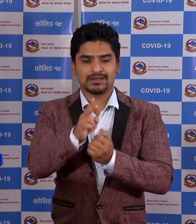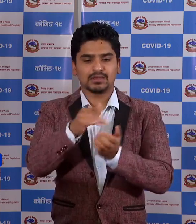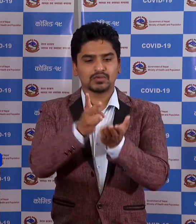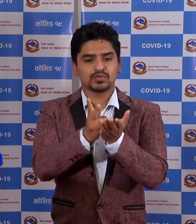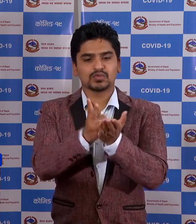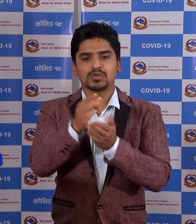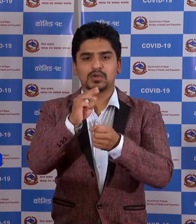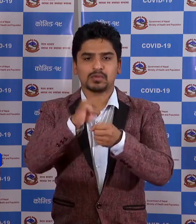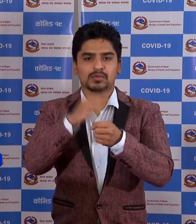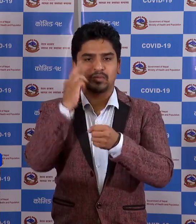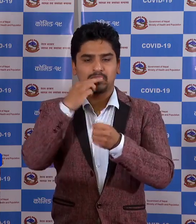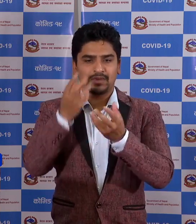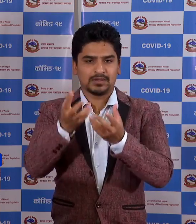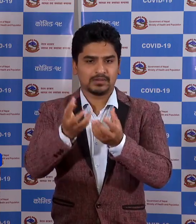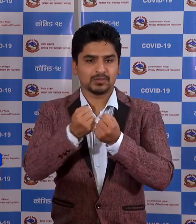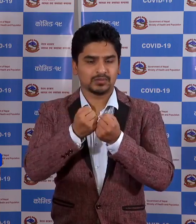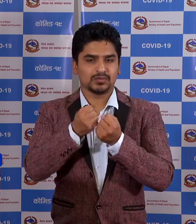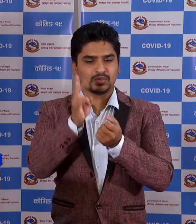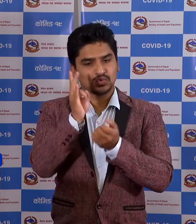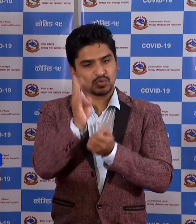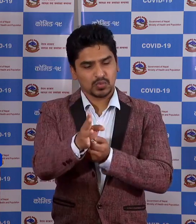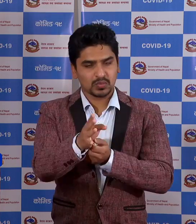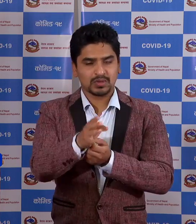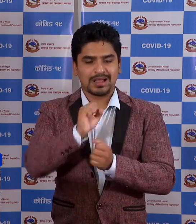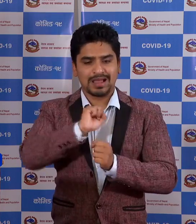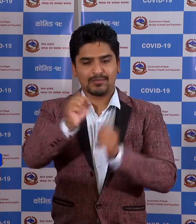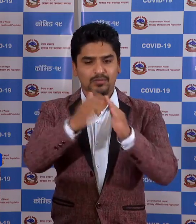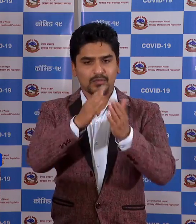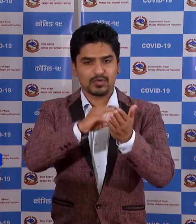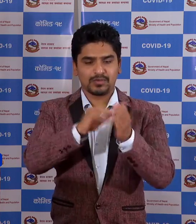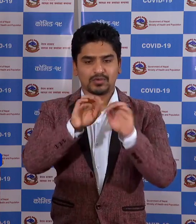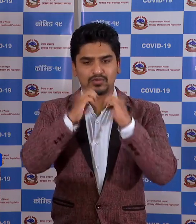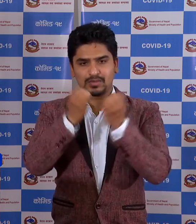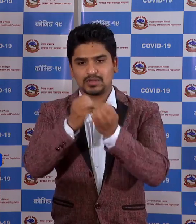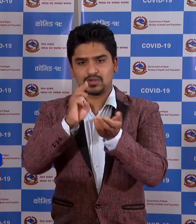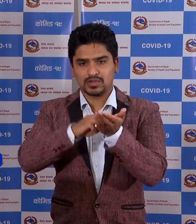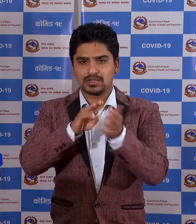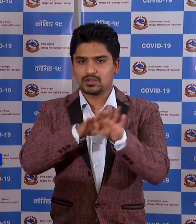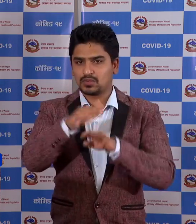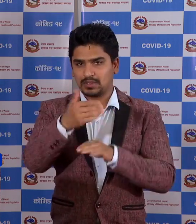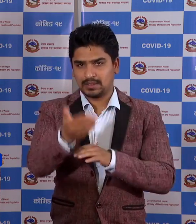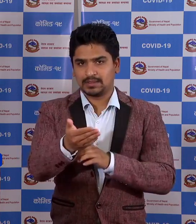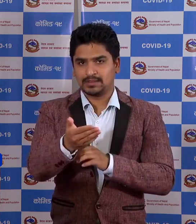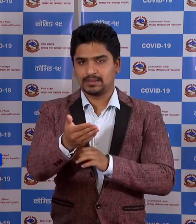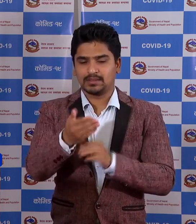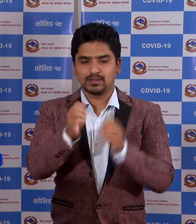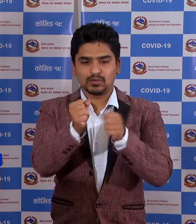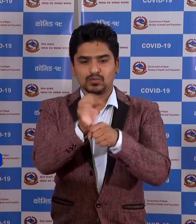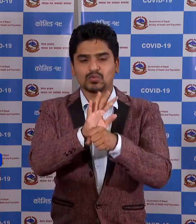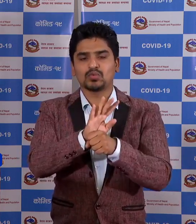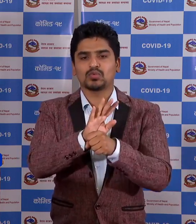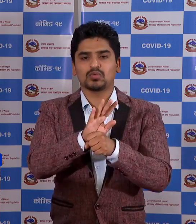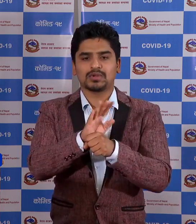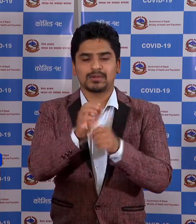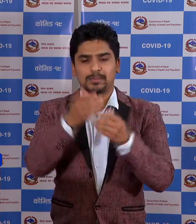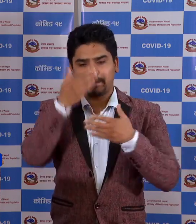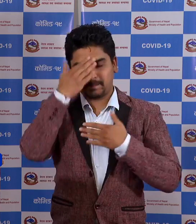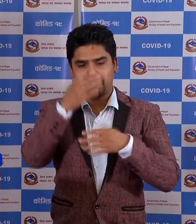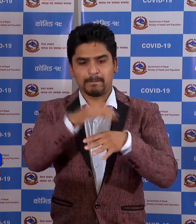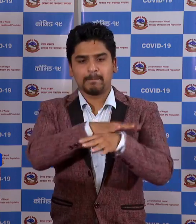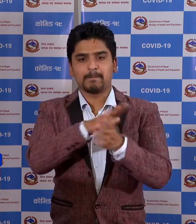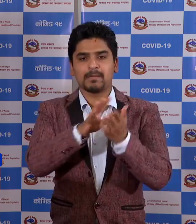छोड्ने अवसरको रूपमा लिएर छोडौँ। आफू, आफ्नो परिवार र समाजका सदस्यहरूलाई कोरोना